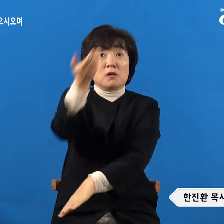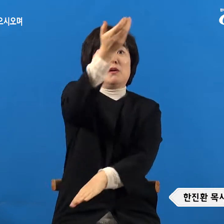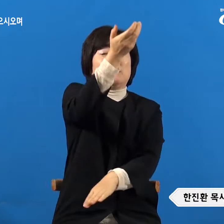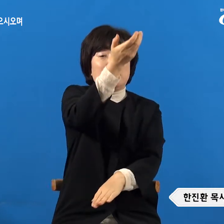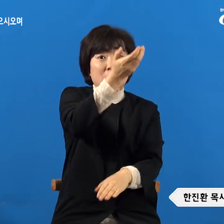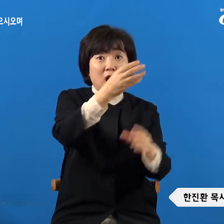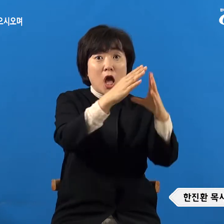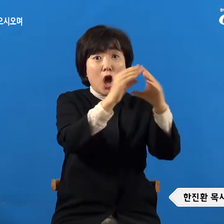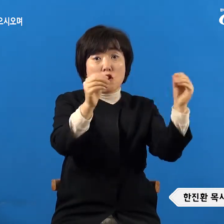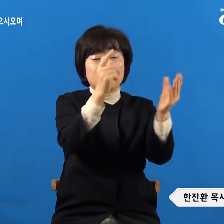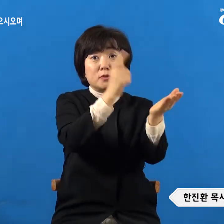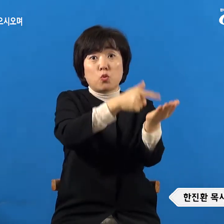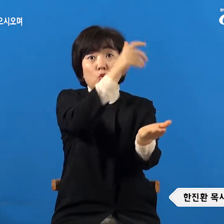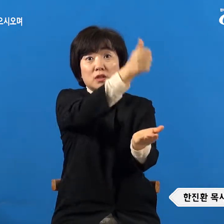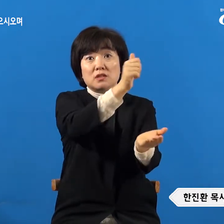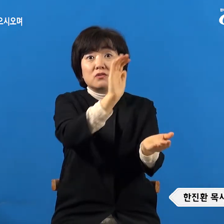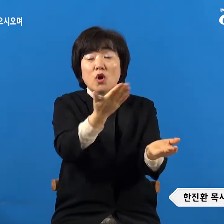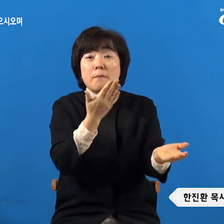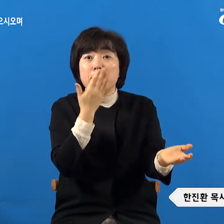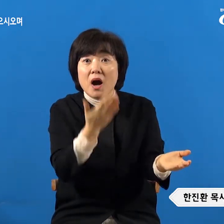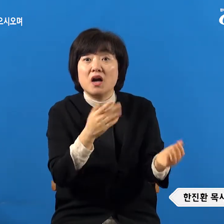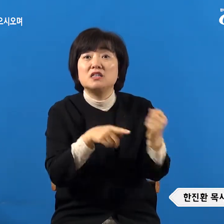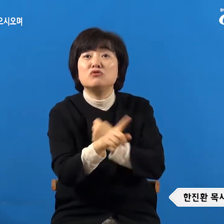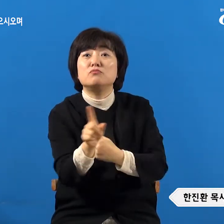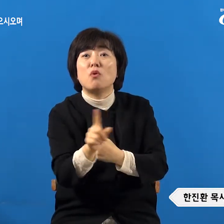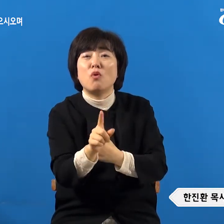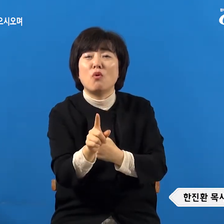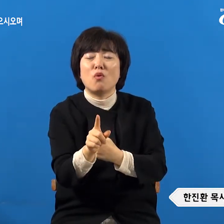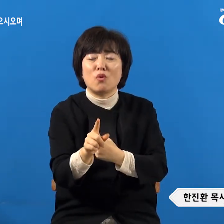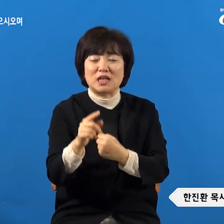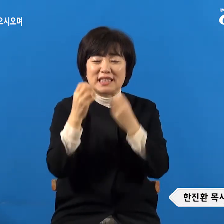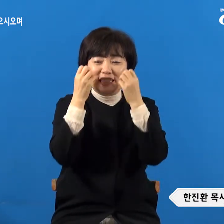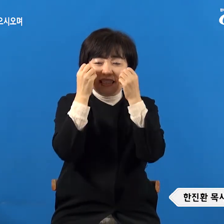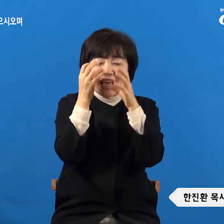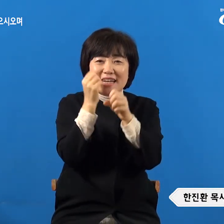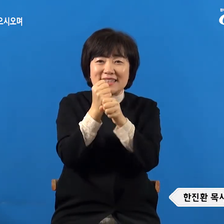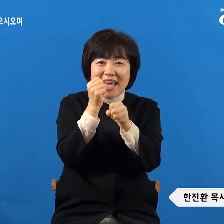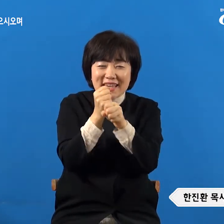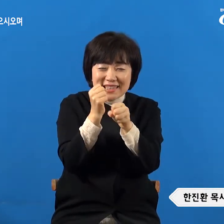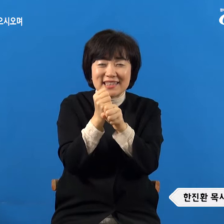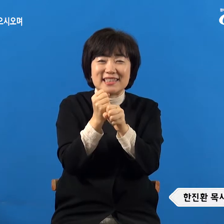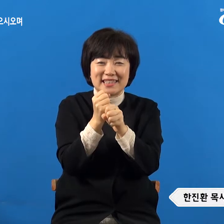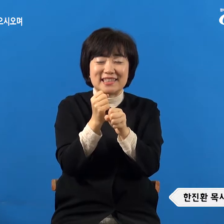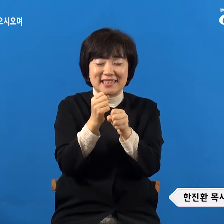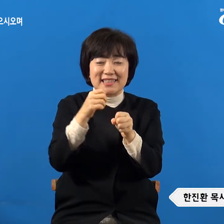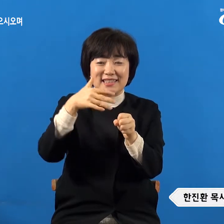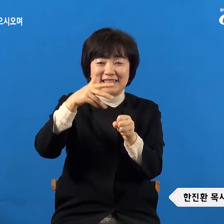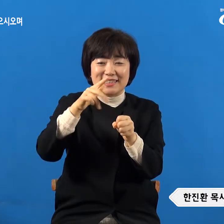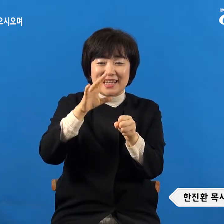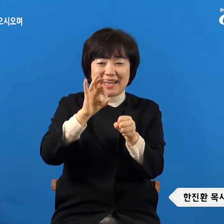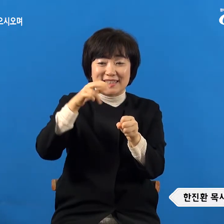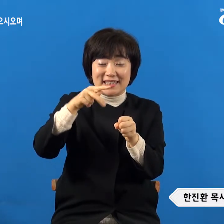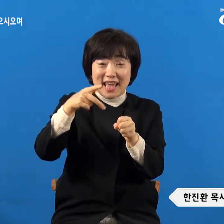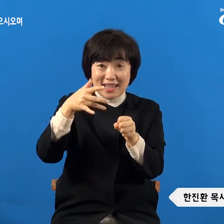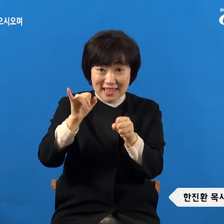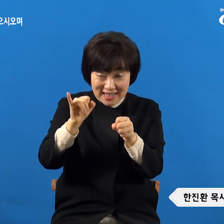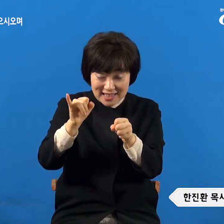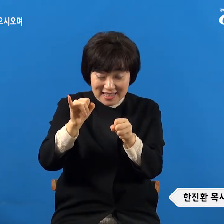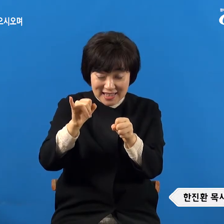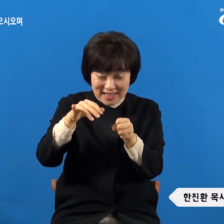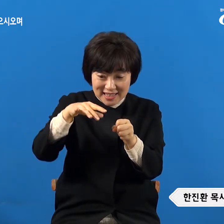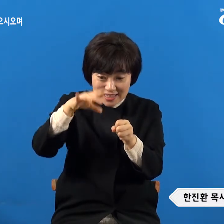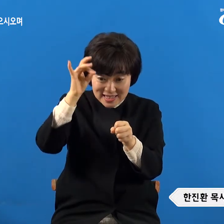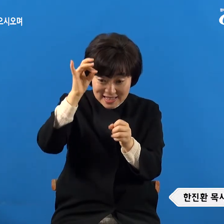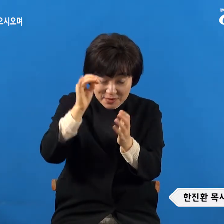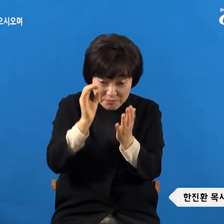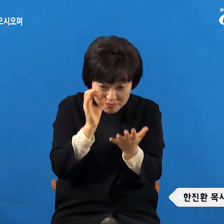있었느냐? 창세기 잘 보면 힌트가 나옵니다. 바로가 요셉을 불러서 내 꿈을